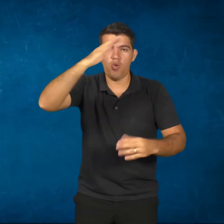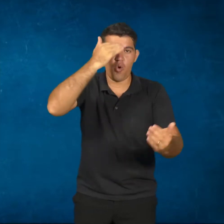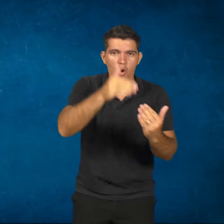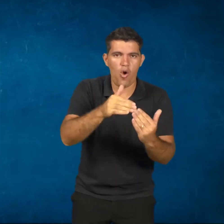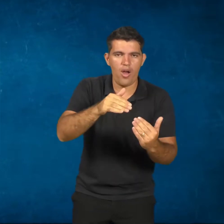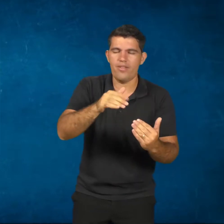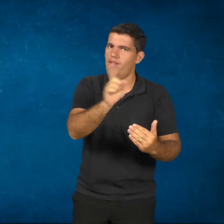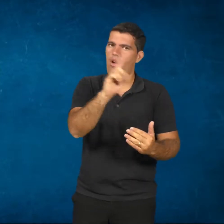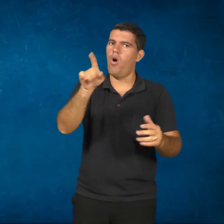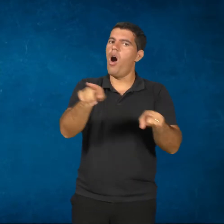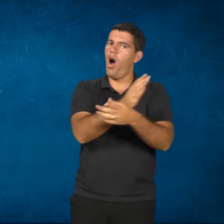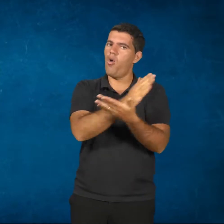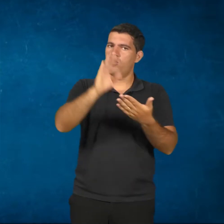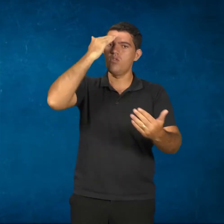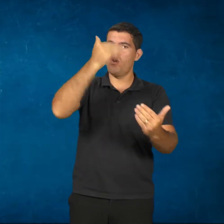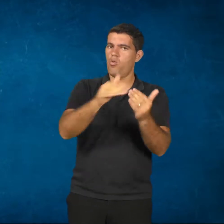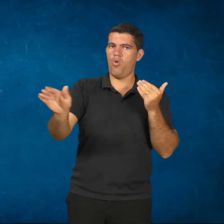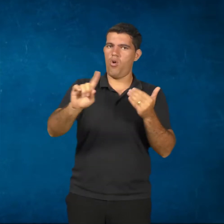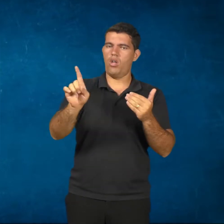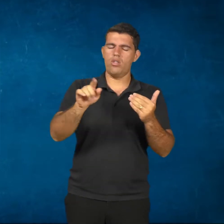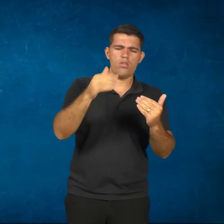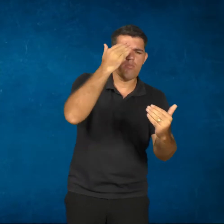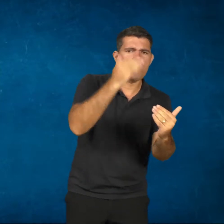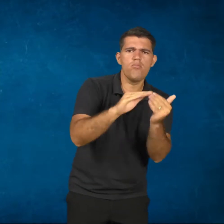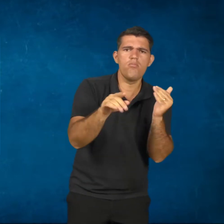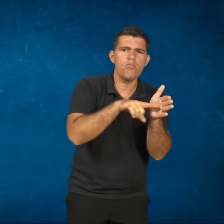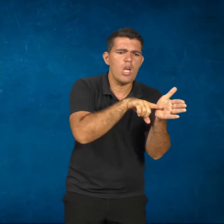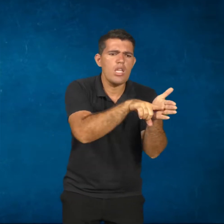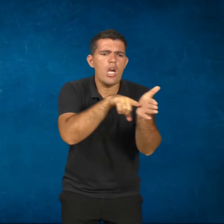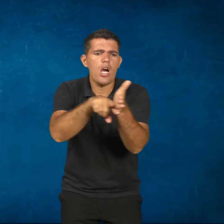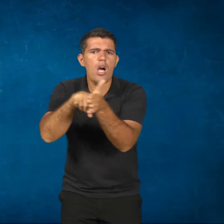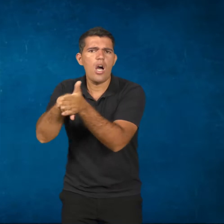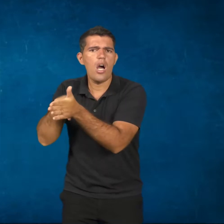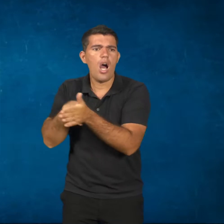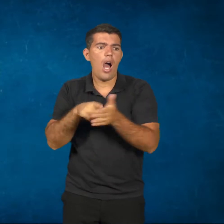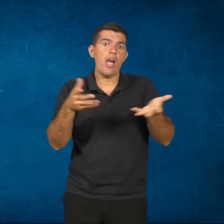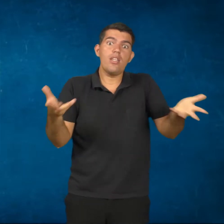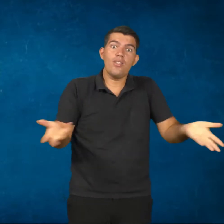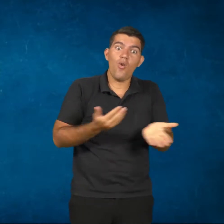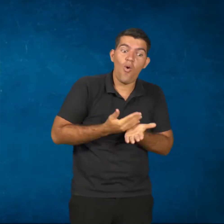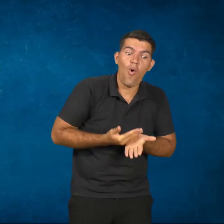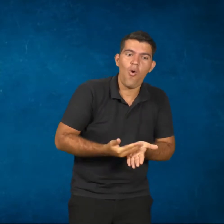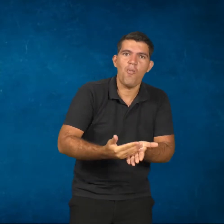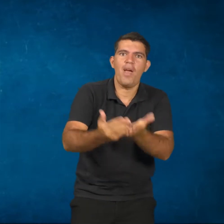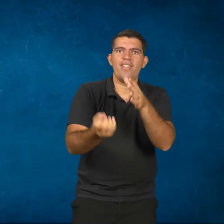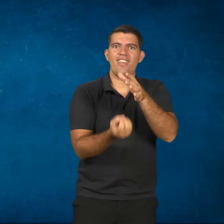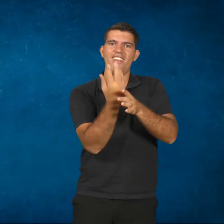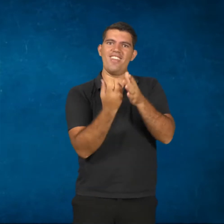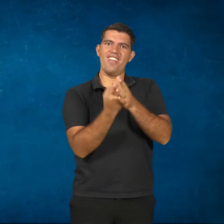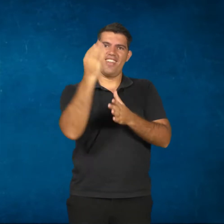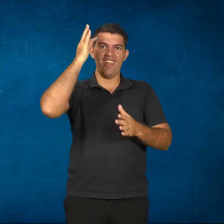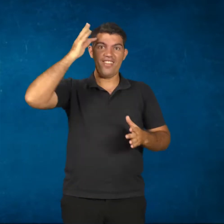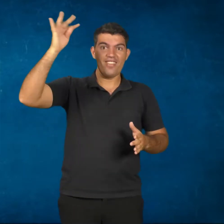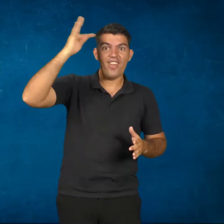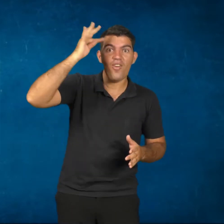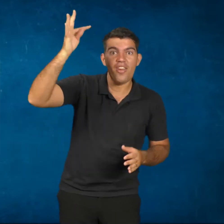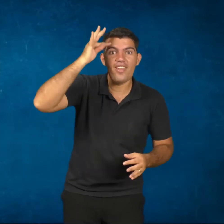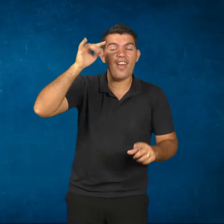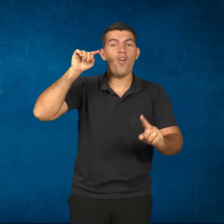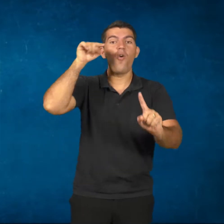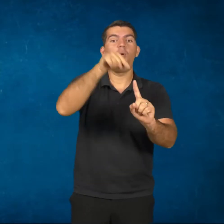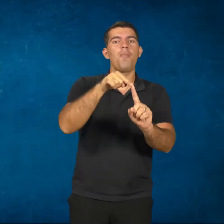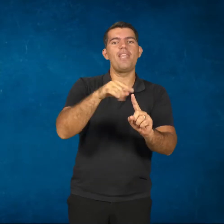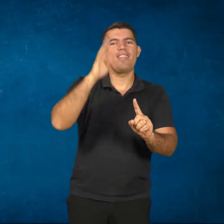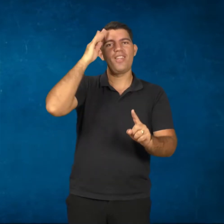a análise dessa discordância, que fez com que começassem a ser produzidas teorias, né, que a gente chama hoje de